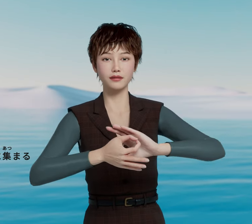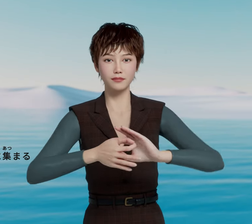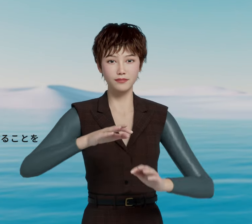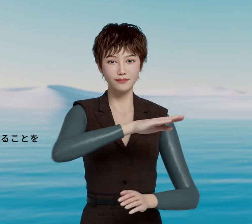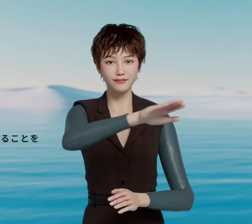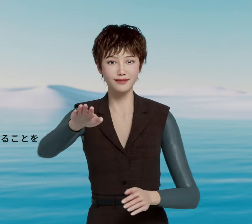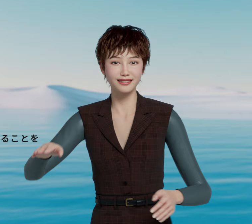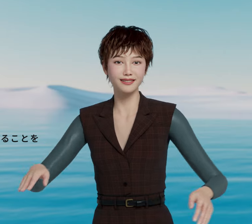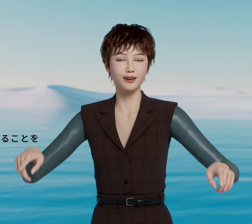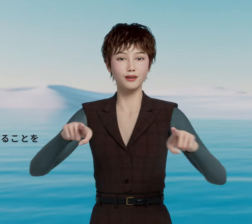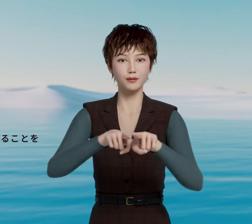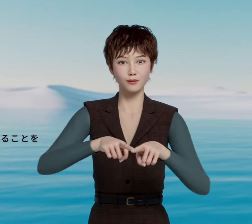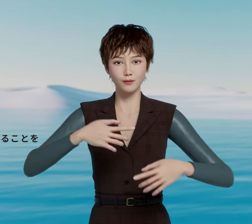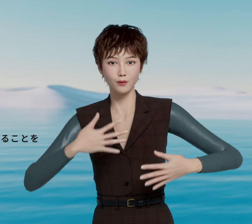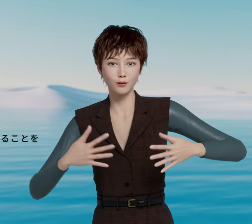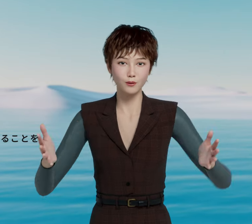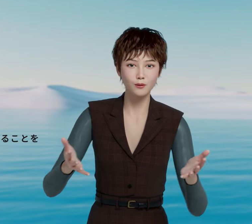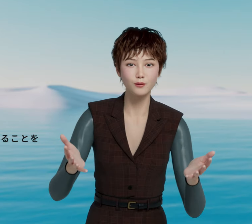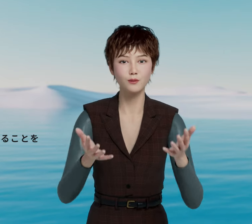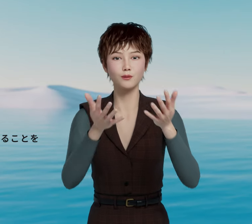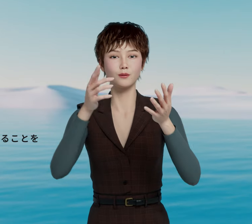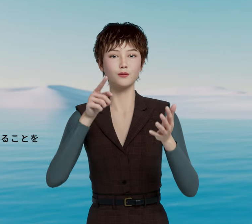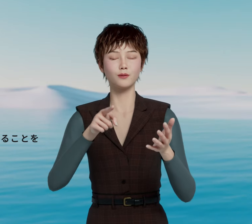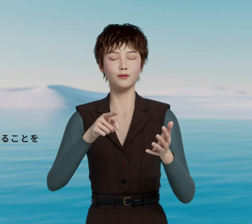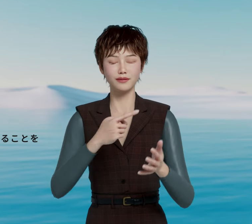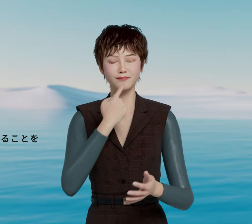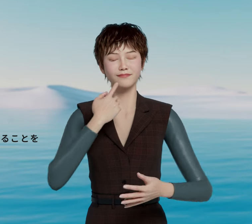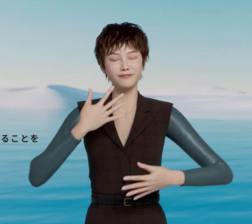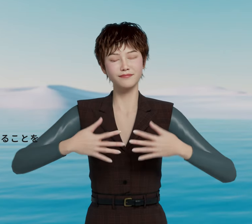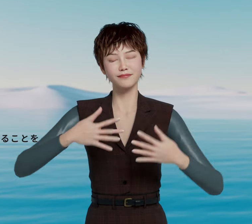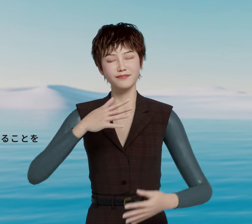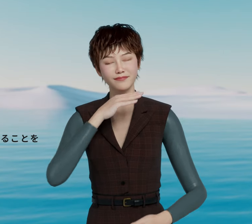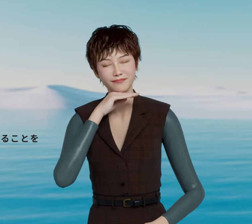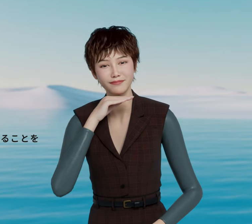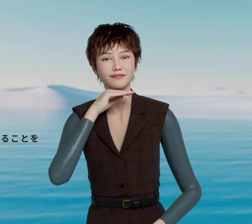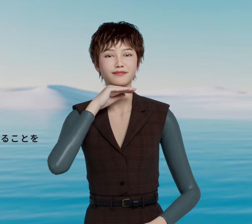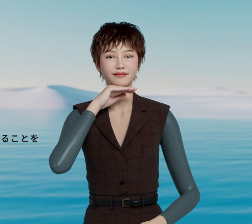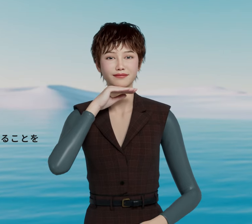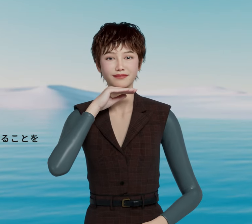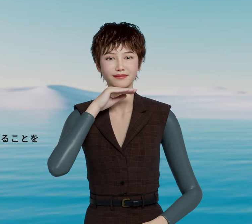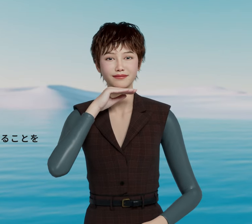皆さんと一緒に盛り上げていけることをとても楽しみにしています。